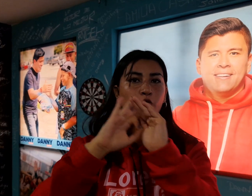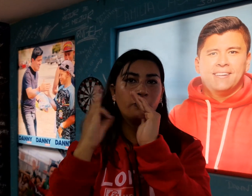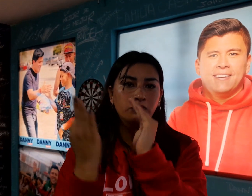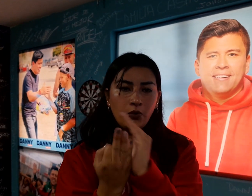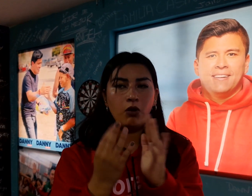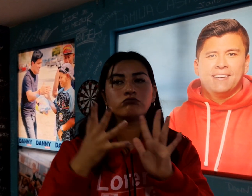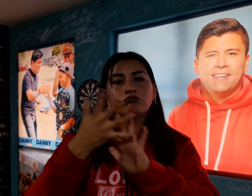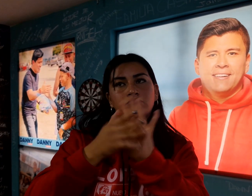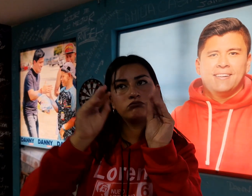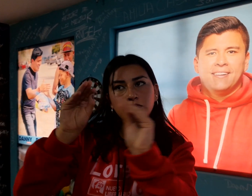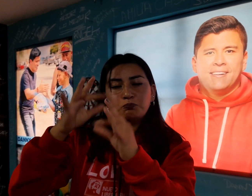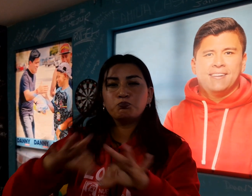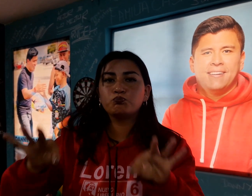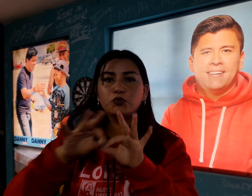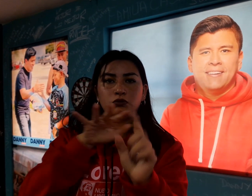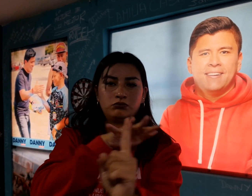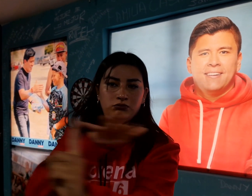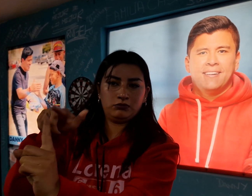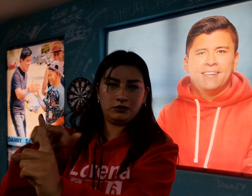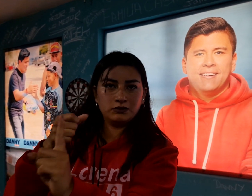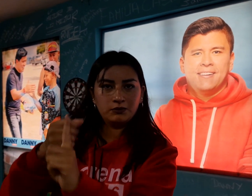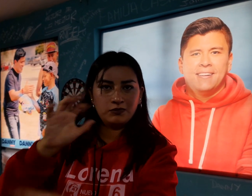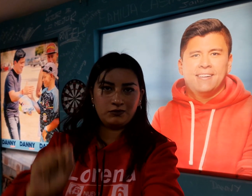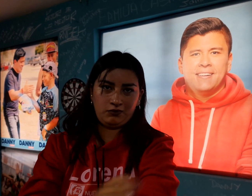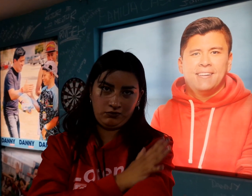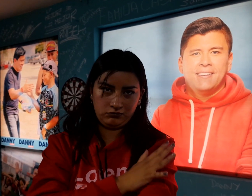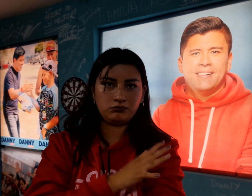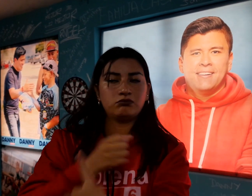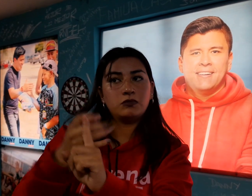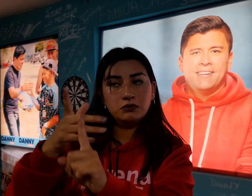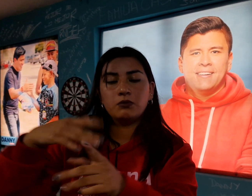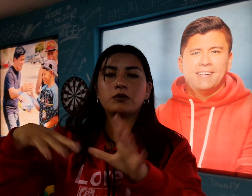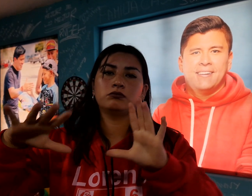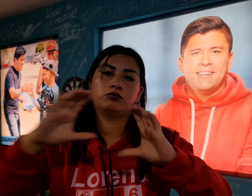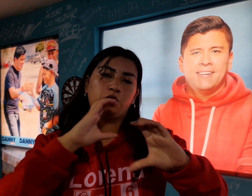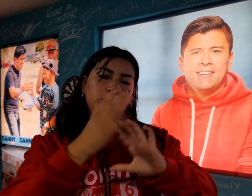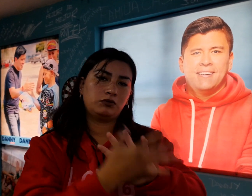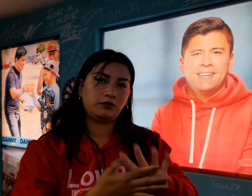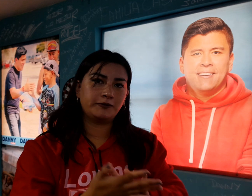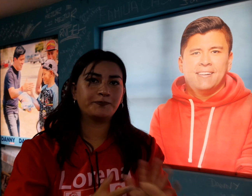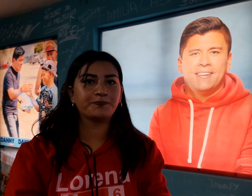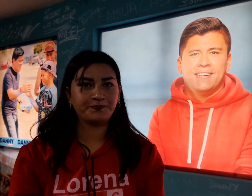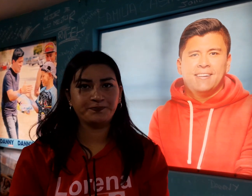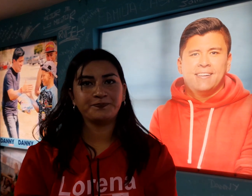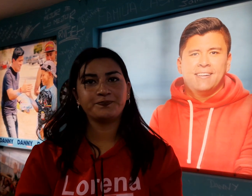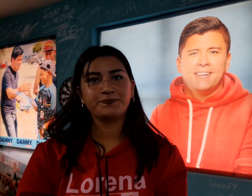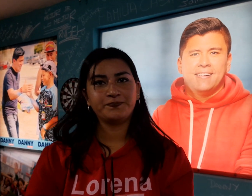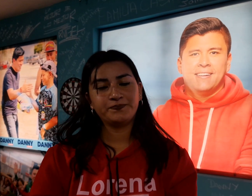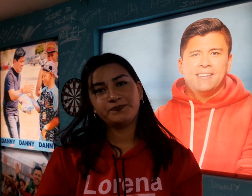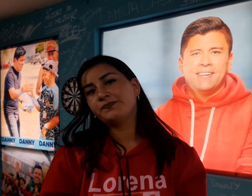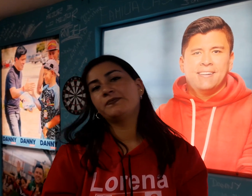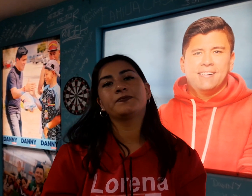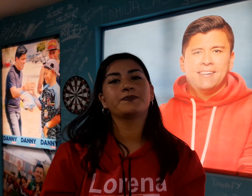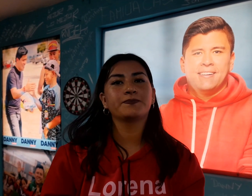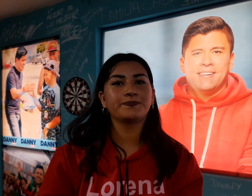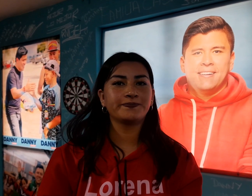la enfermería, los doctores, el ICBF, las comisarías y todas estas entidades puedan comunicarse con nosotros, así debe